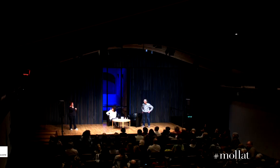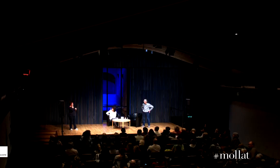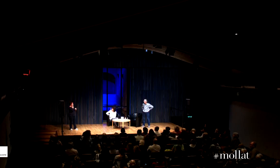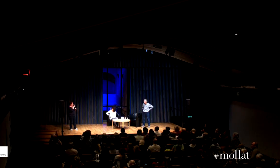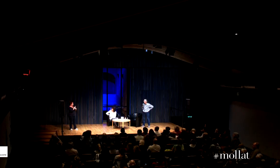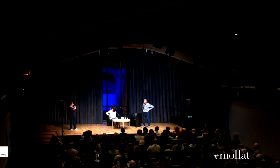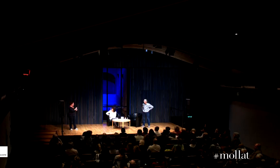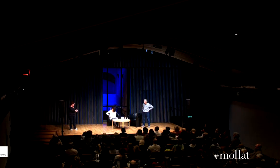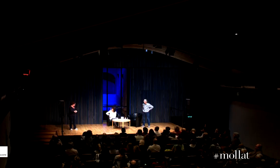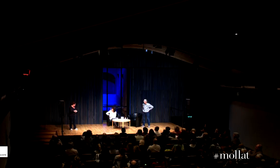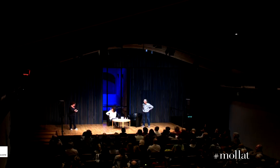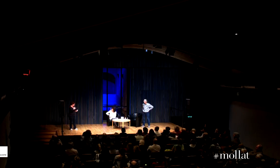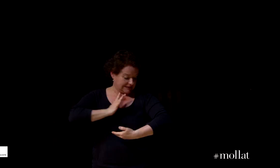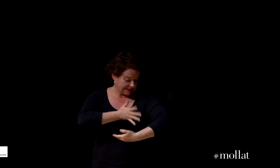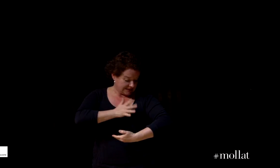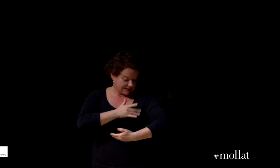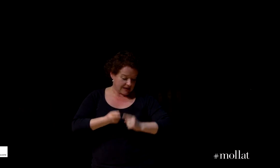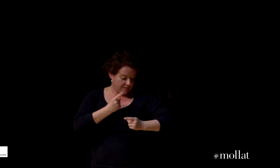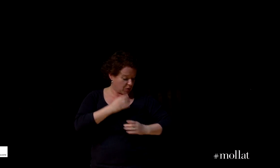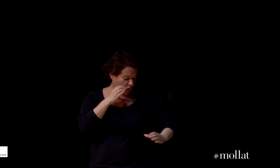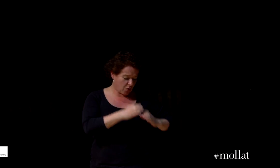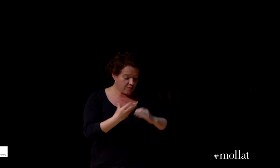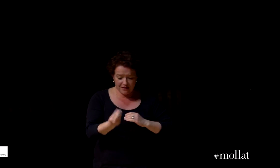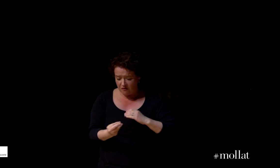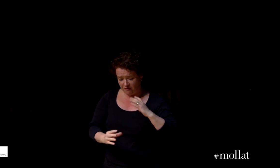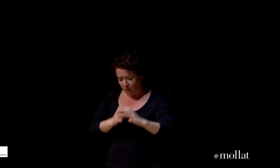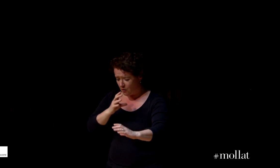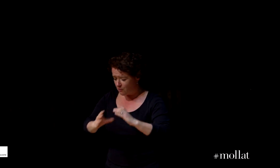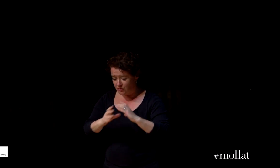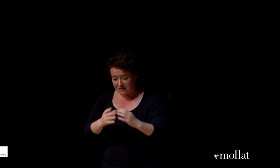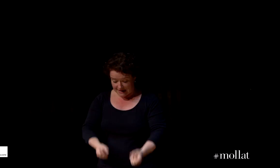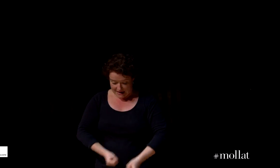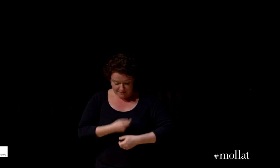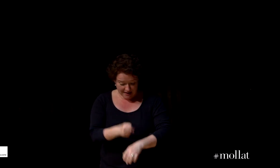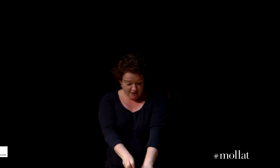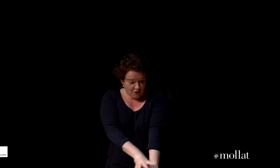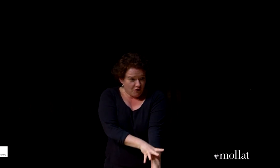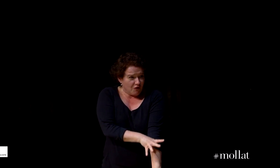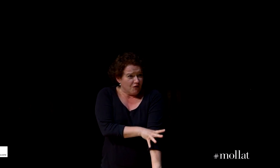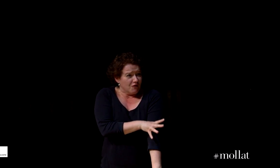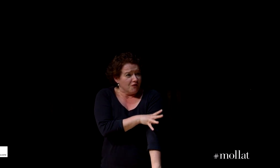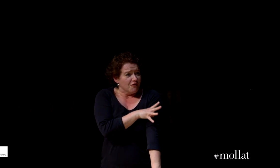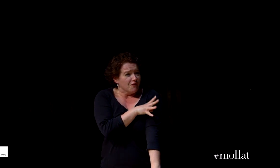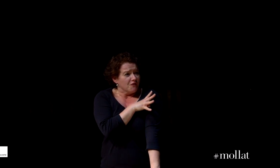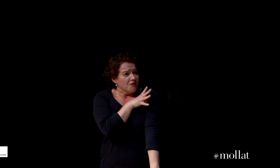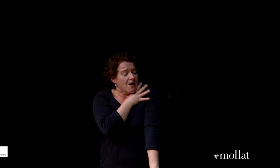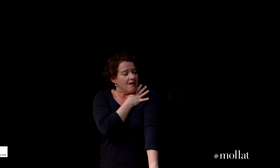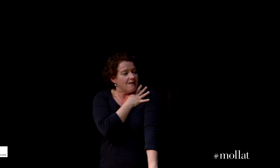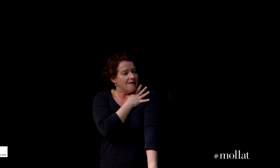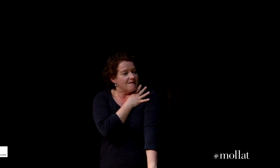petits bébés et les petits enfants. Rien de vous dire, ça m'émeut.